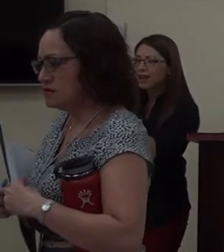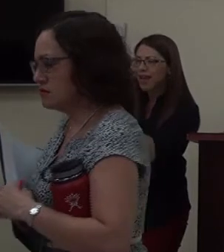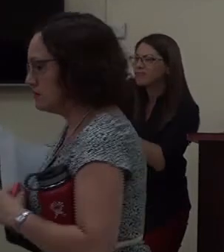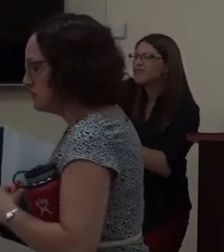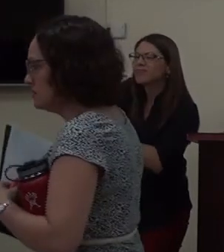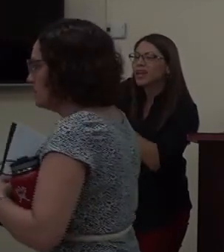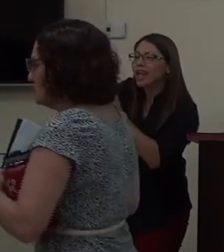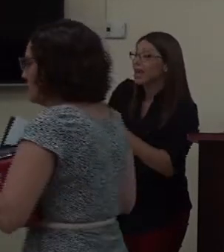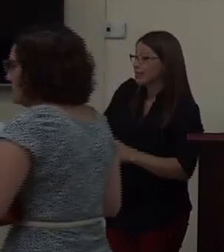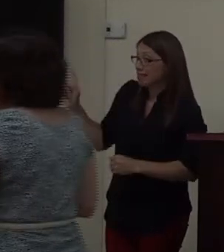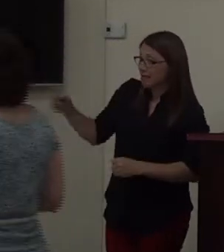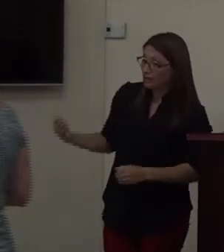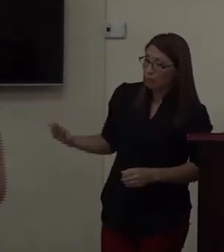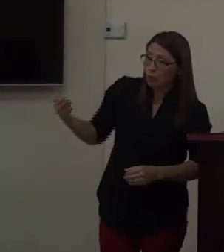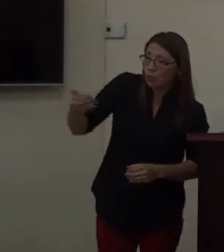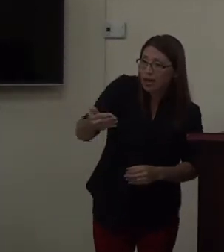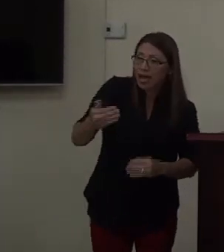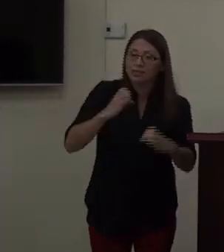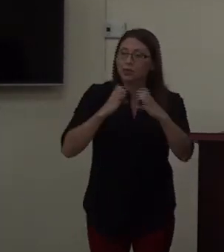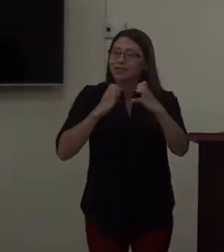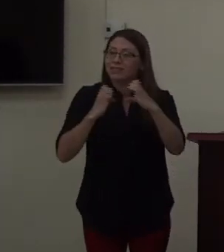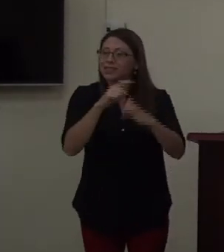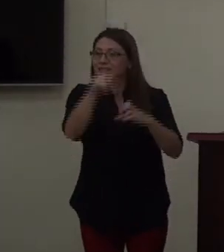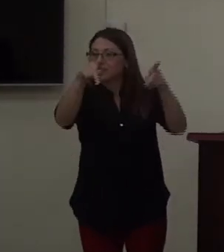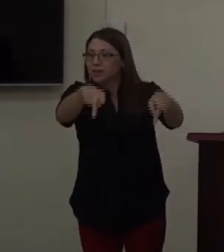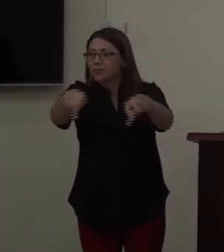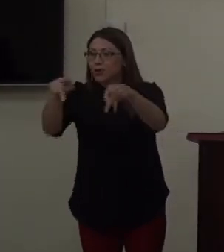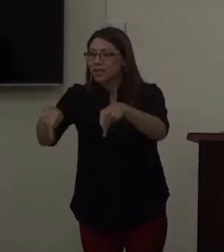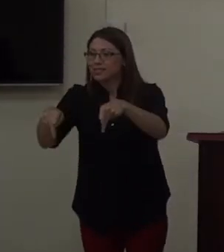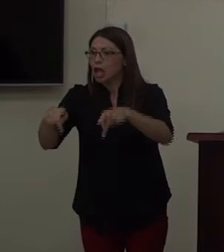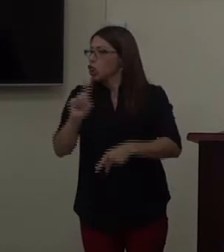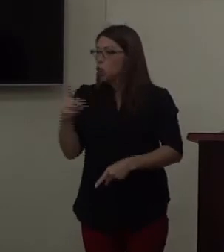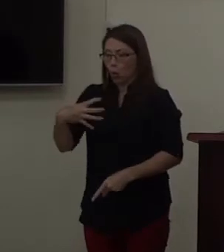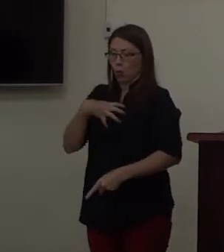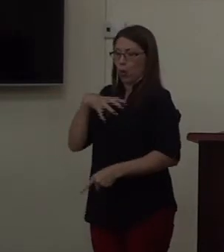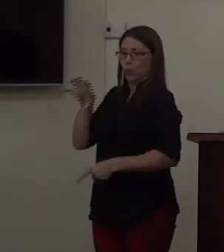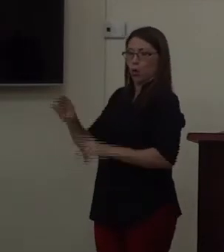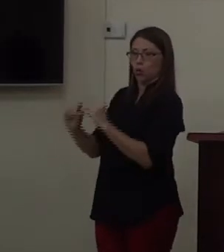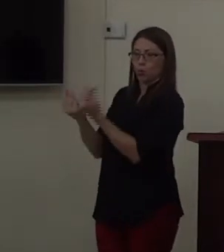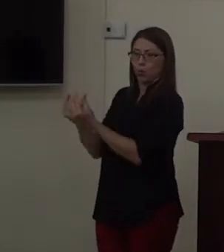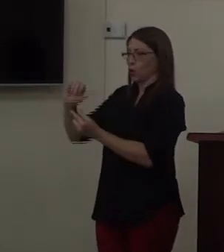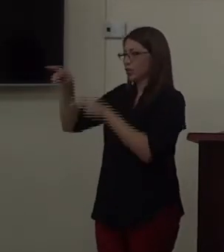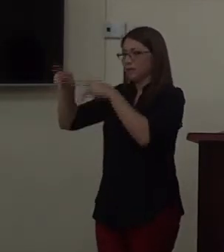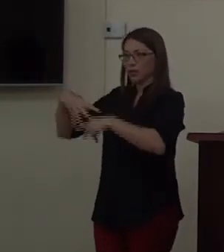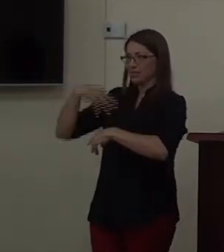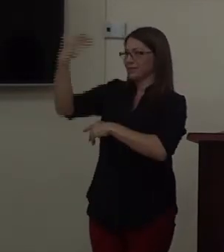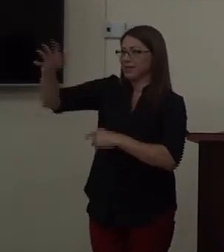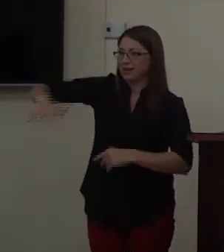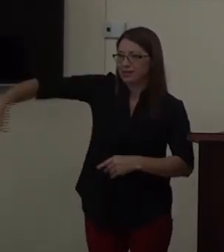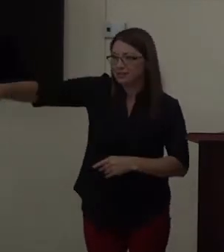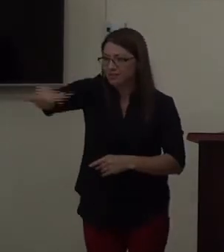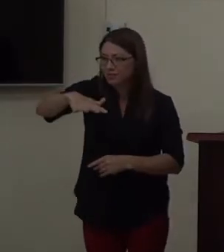hacer una entrevista a estas personas que no fueran del grupo de ellos, sino externos, sobre